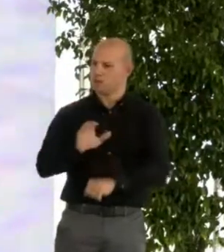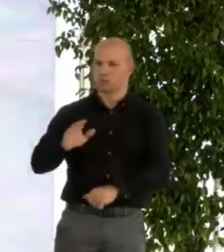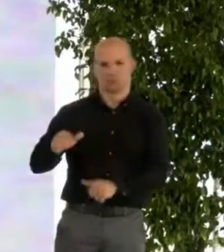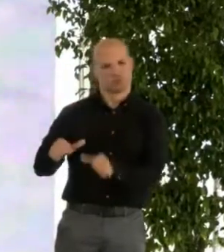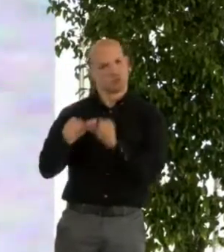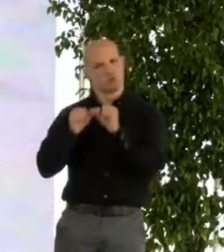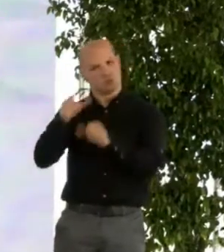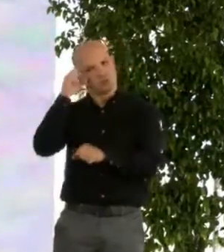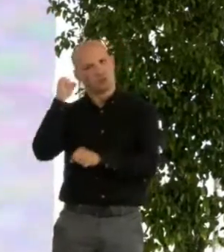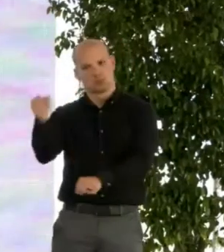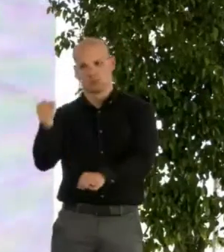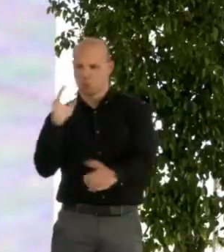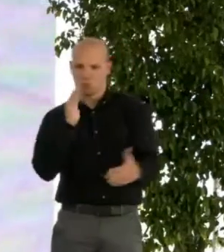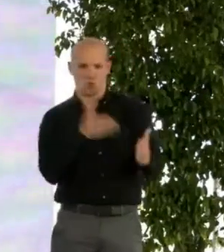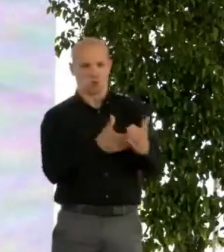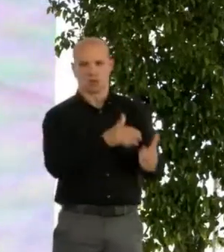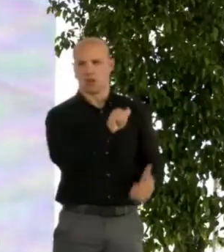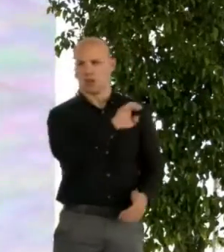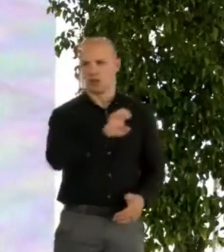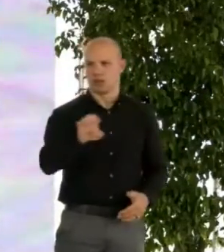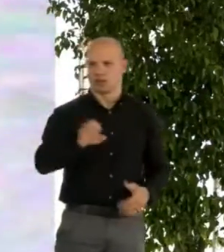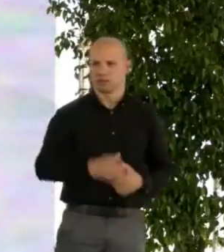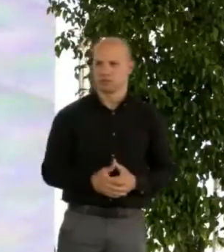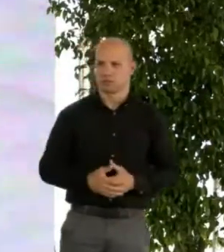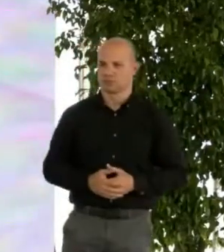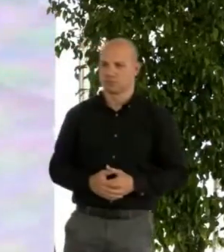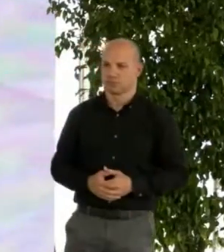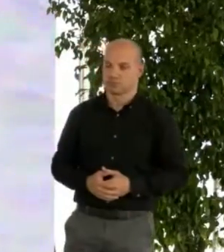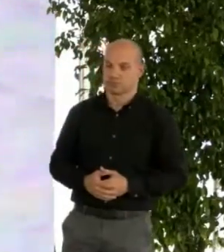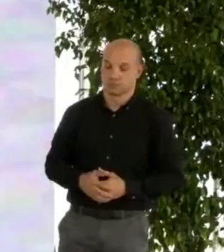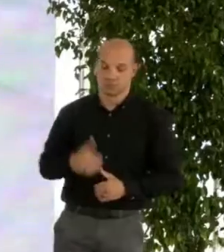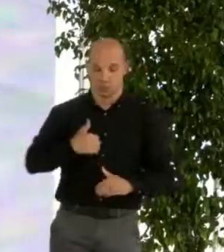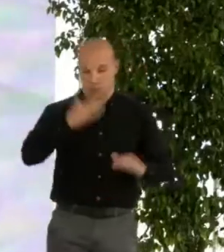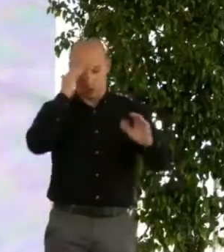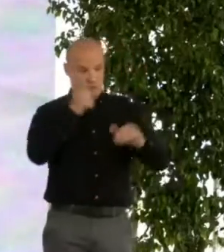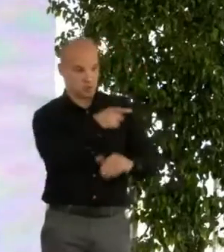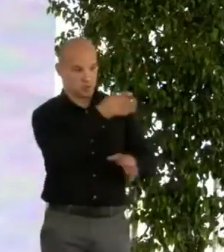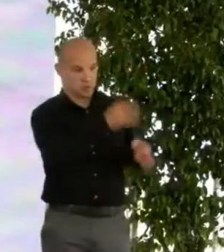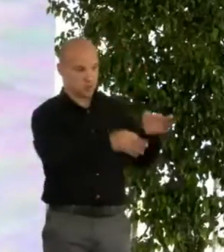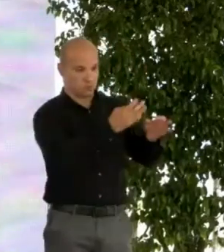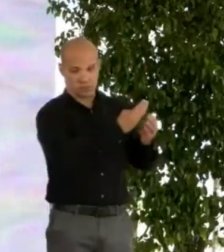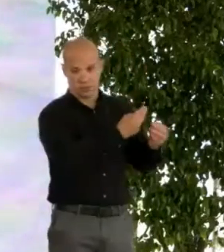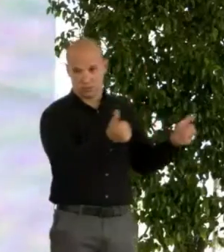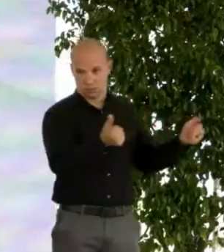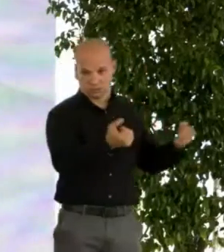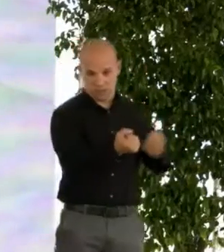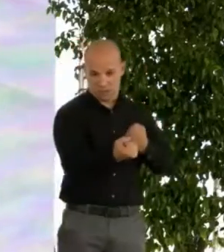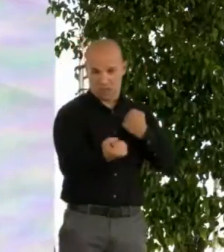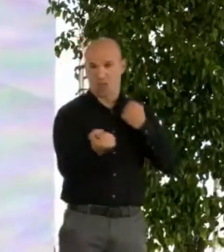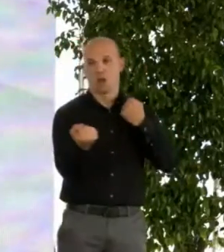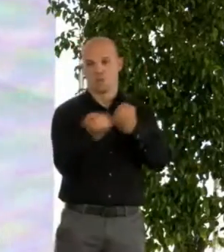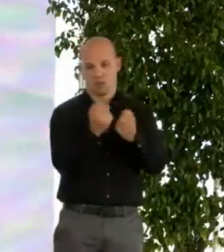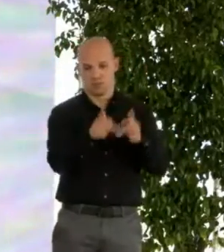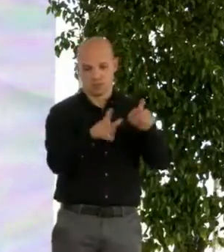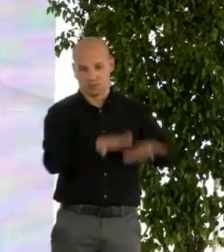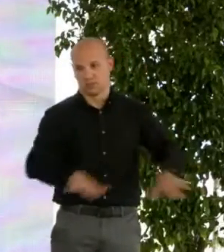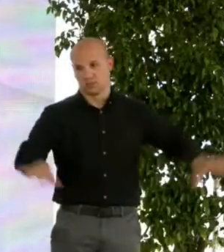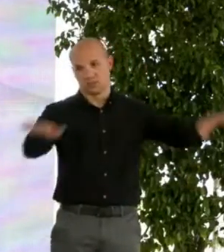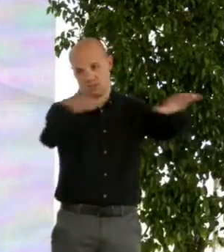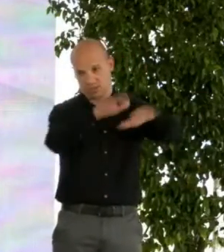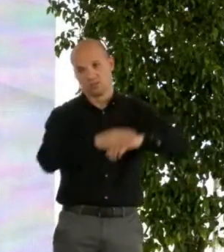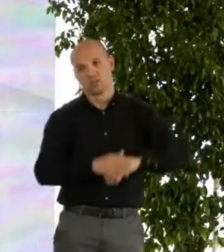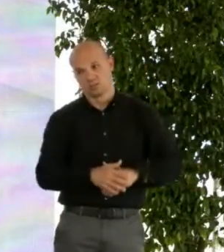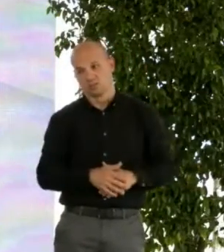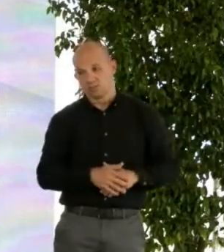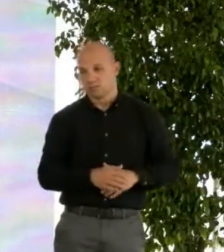postura contra la Autoridad de Energía Eléctrica. Sí, pues yo espero que el tribunal resuelva a favor del interés público, porque ciertamente